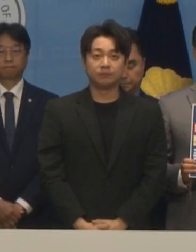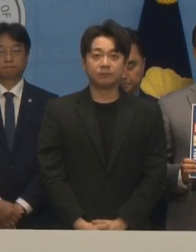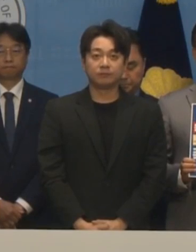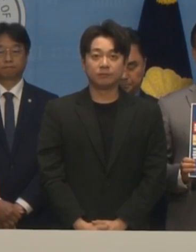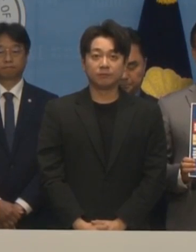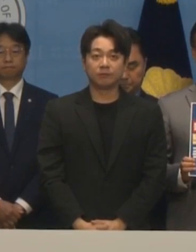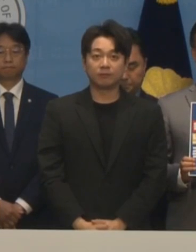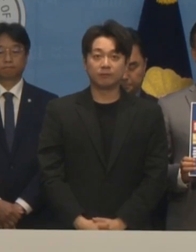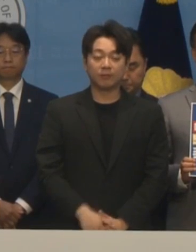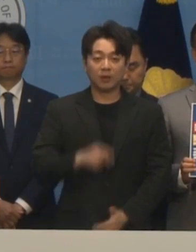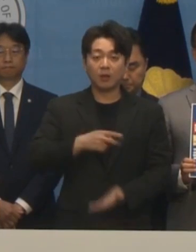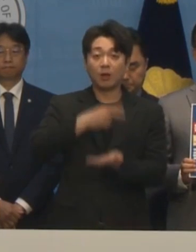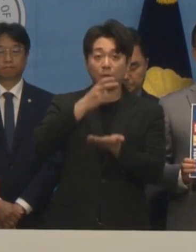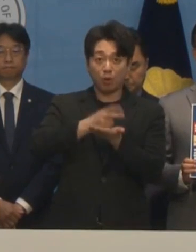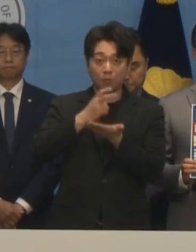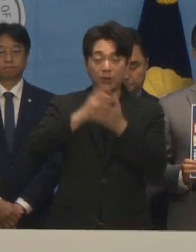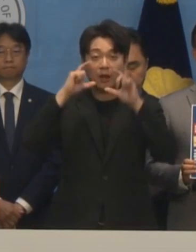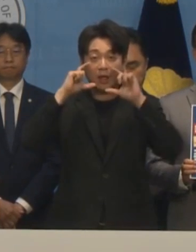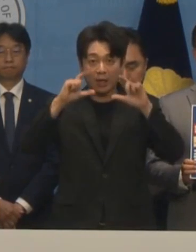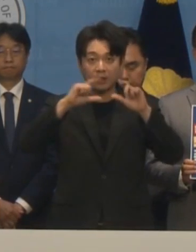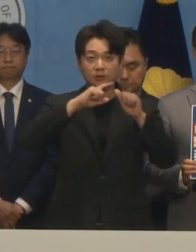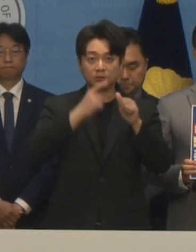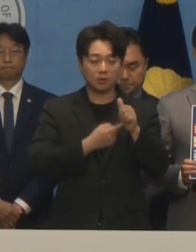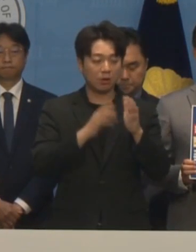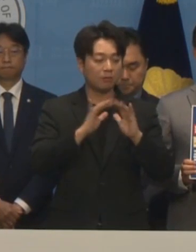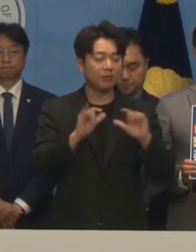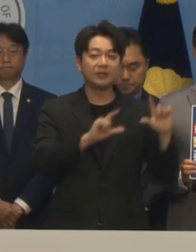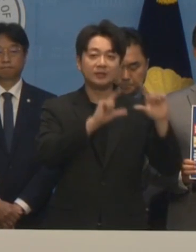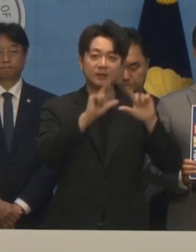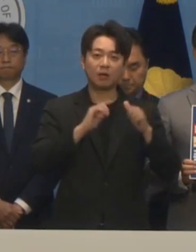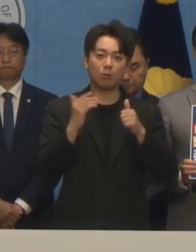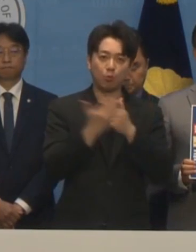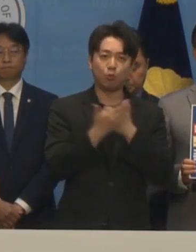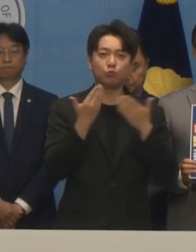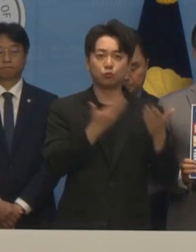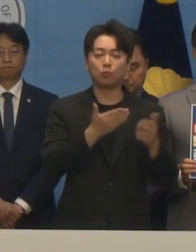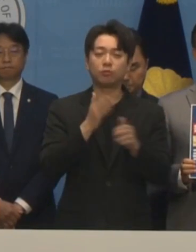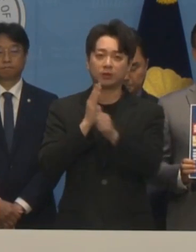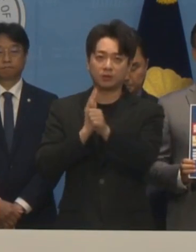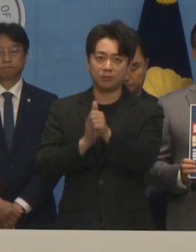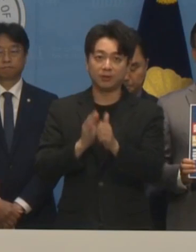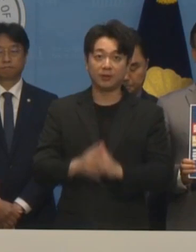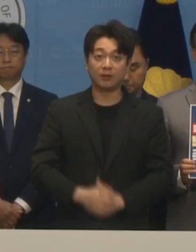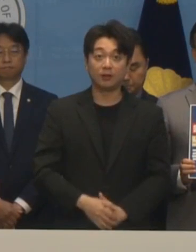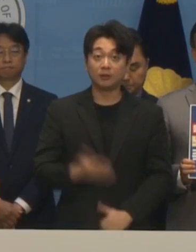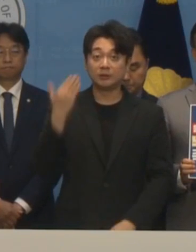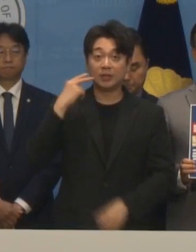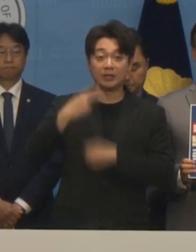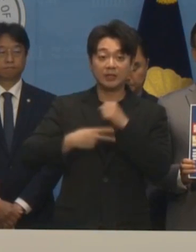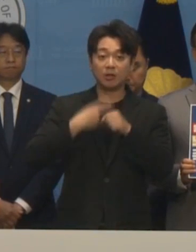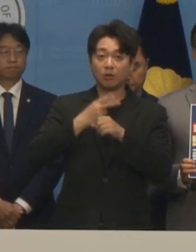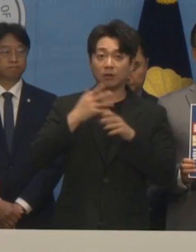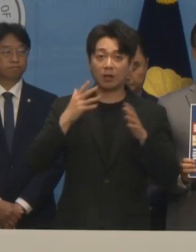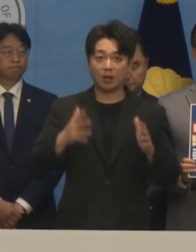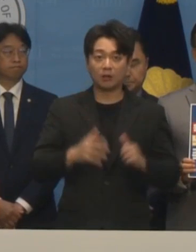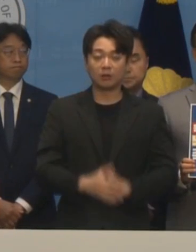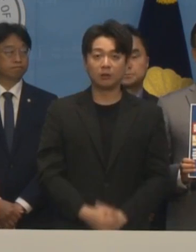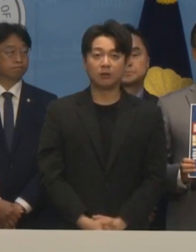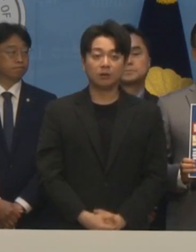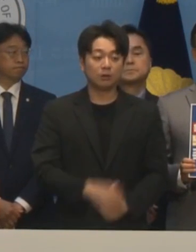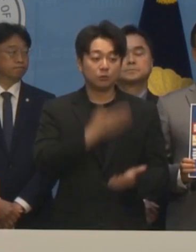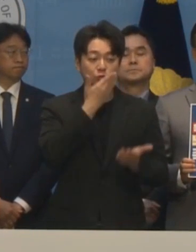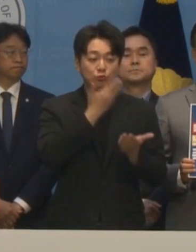시행으로 민생을 지키십시오. 윤석열 대통령은 지난 2년 동안 중요